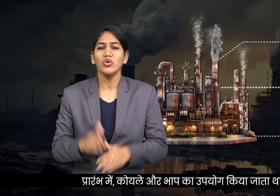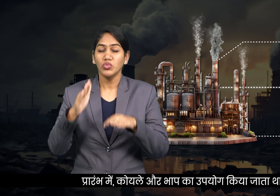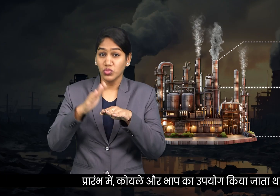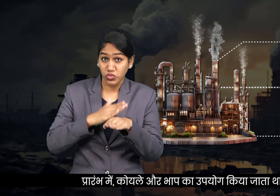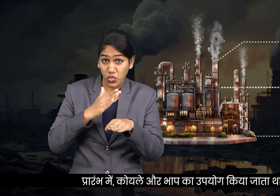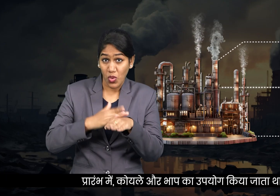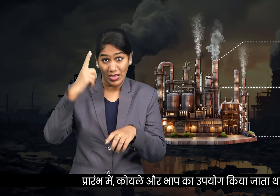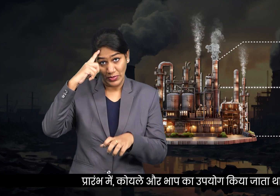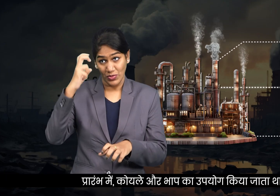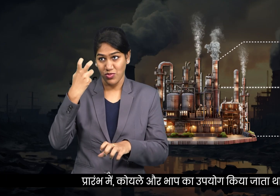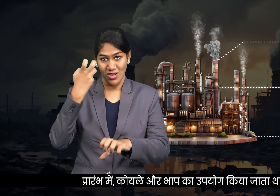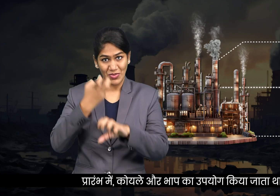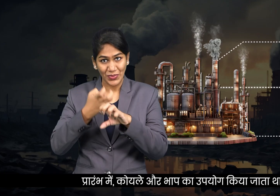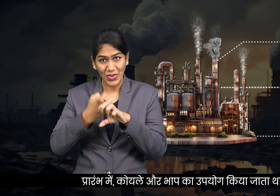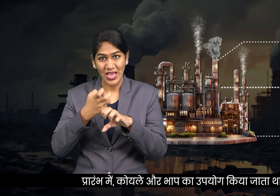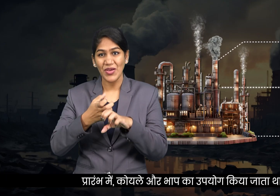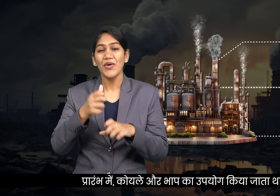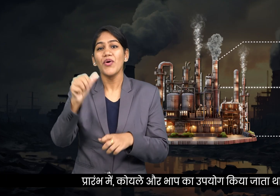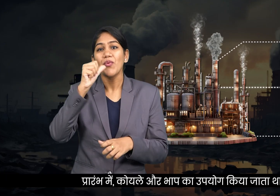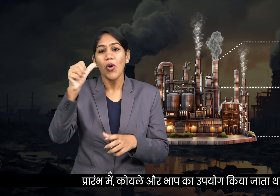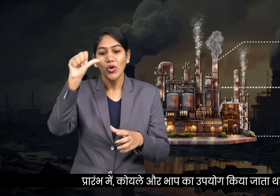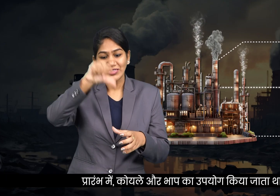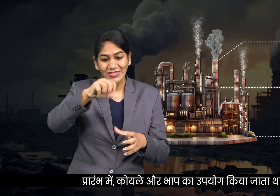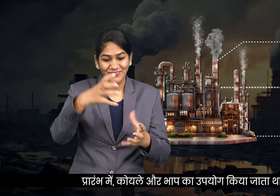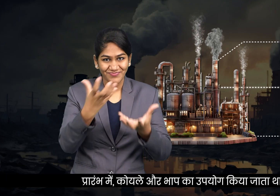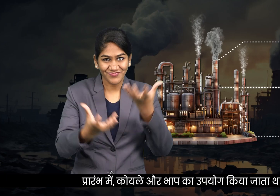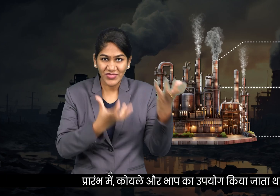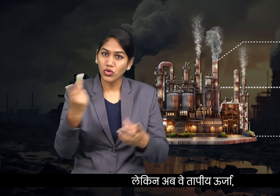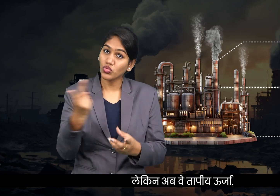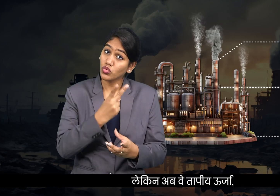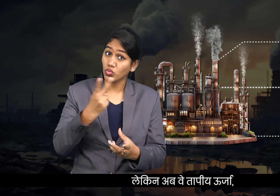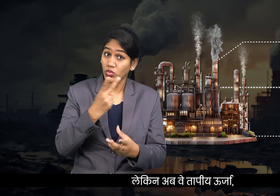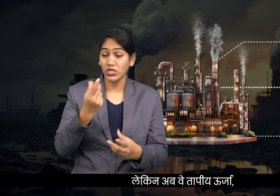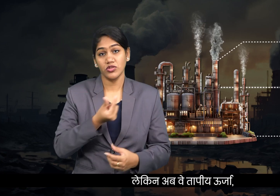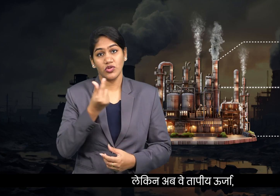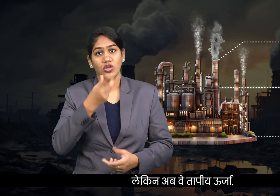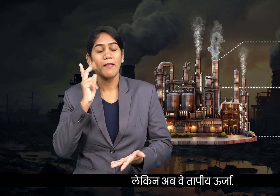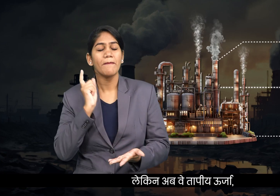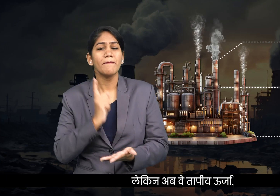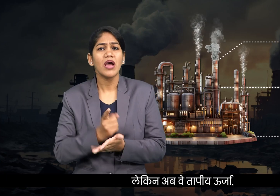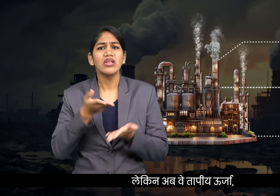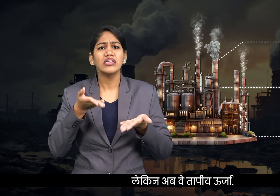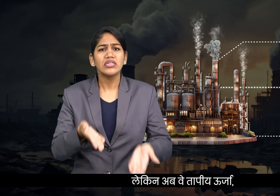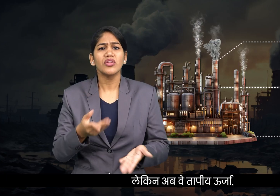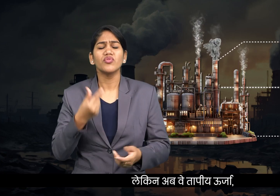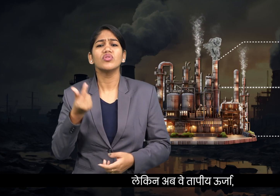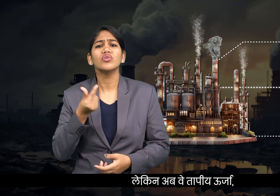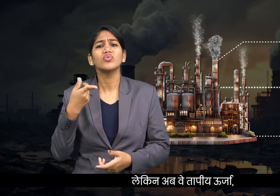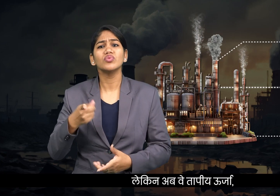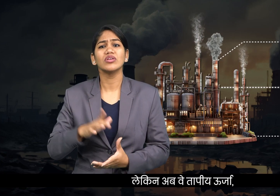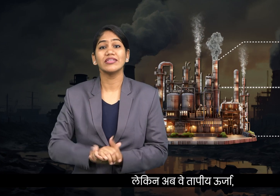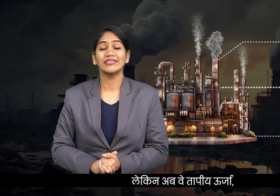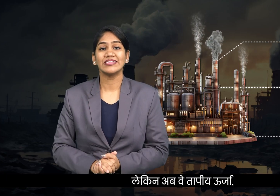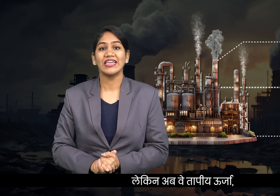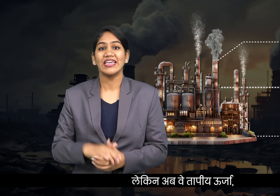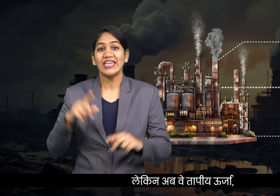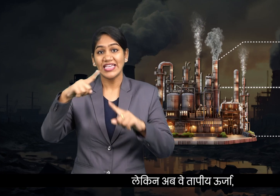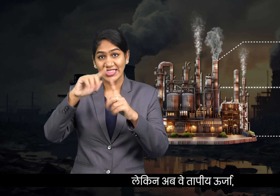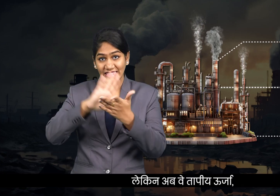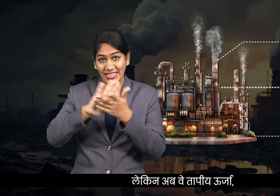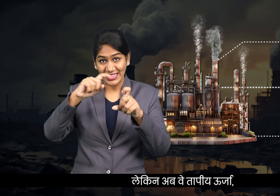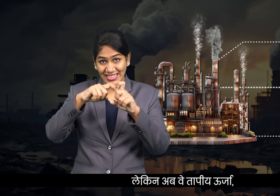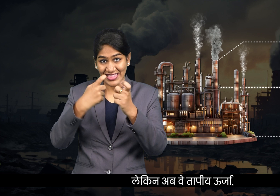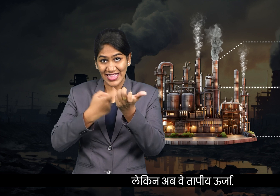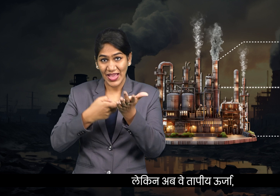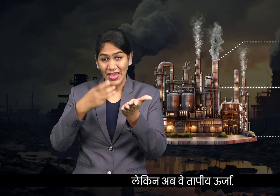प्रारंभ में कोयले और भाप का उपयोग किया जाता था, लेकिन अब वे तापीय ऊर्जा,